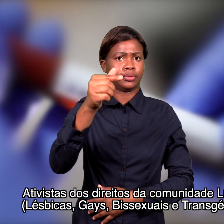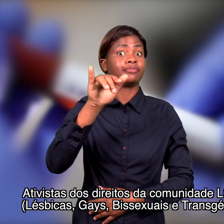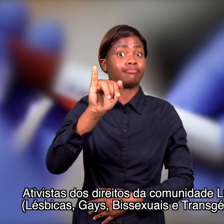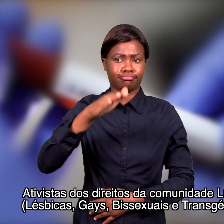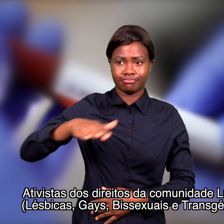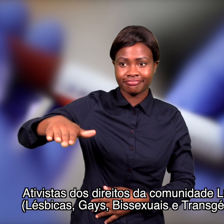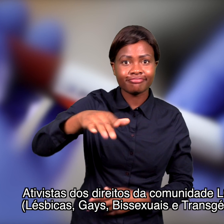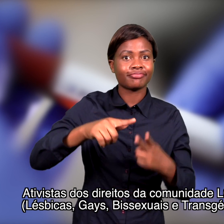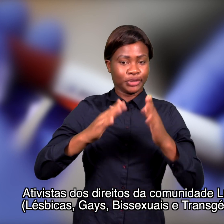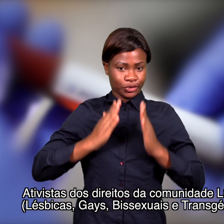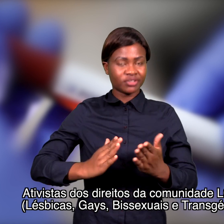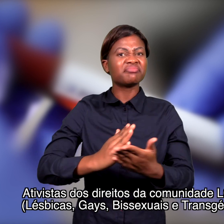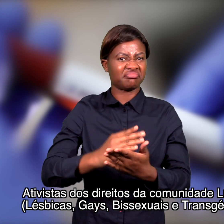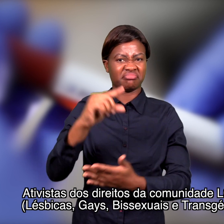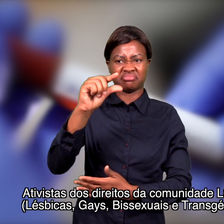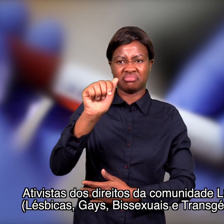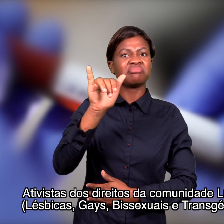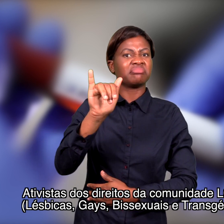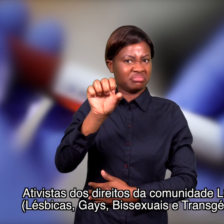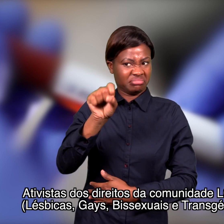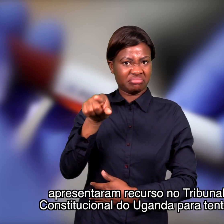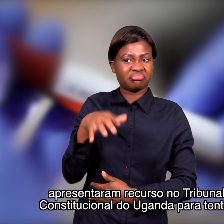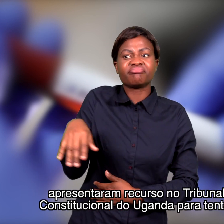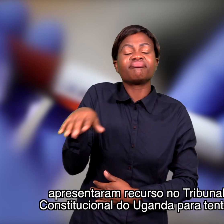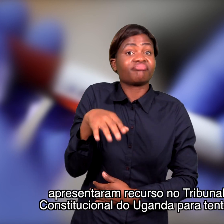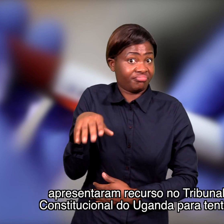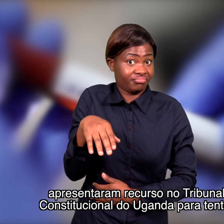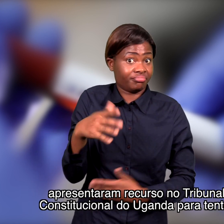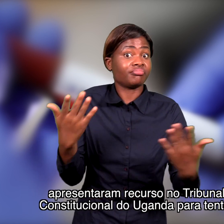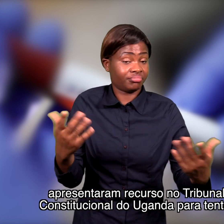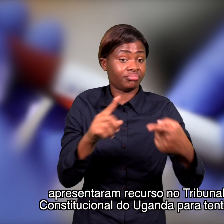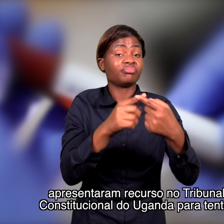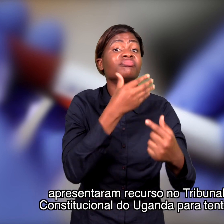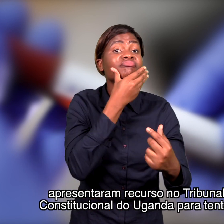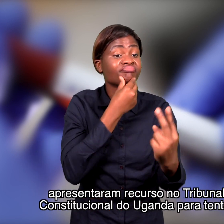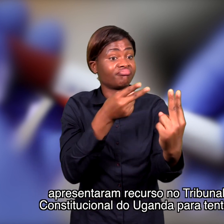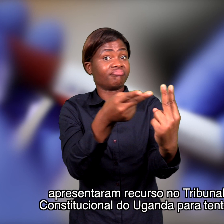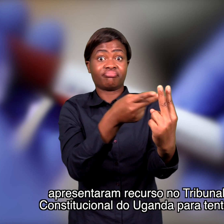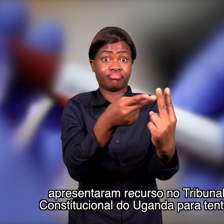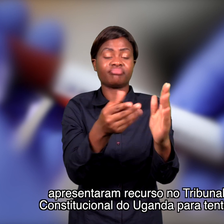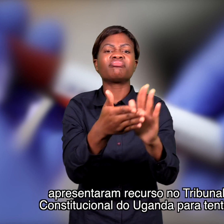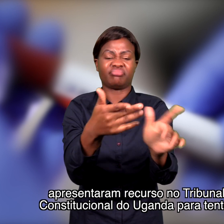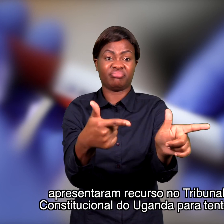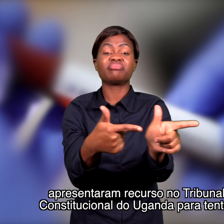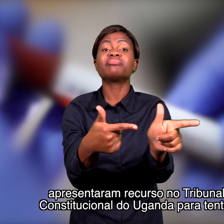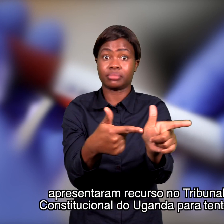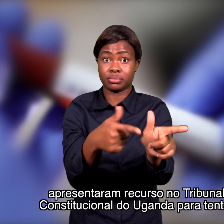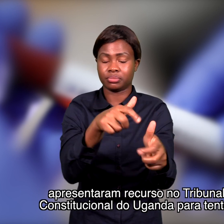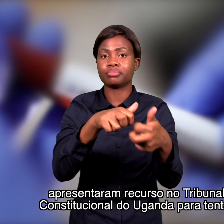Ativistas dos direitos da comunidade LGBT apresentaram recurso no Tribunal Constitucional do Uganda para